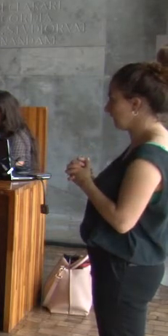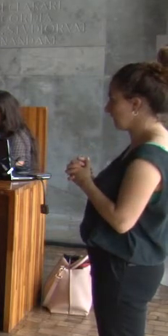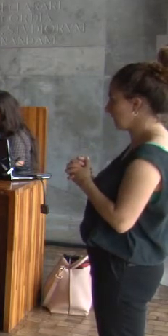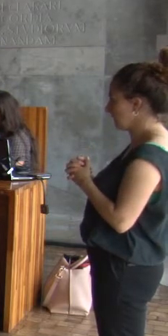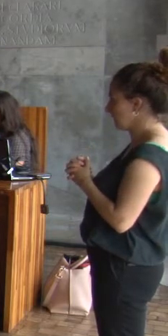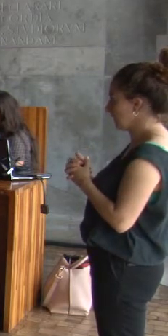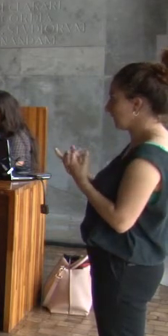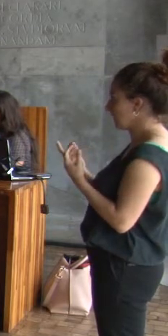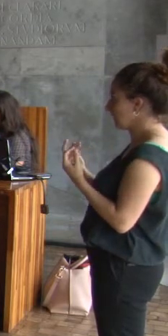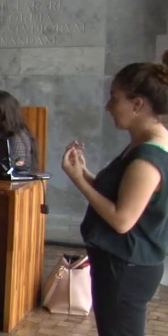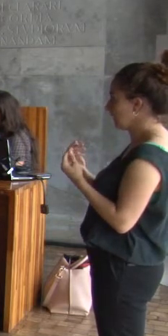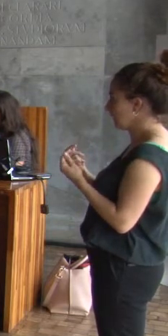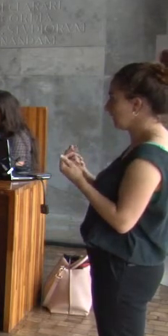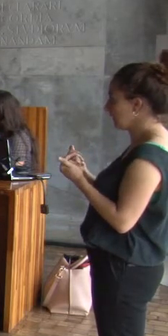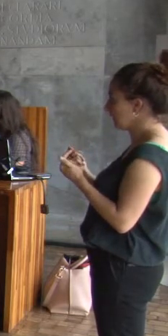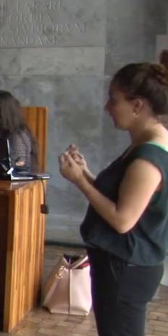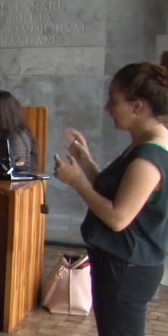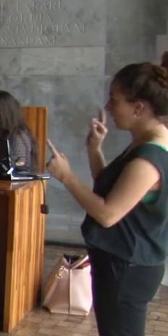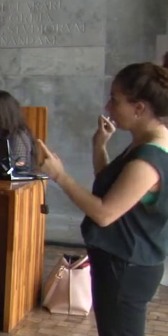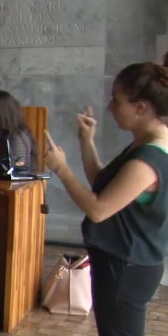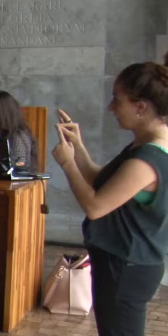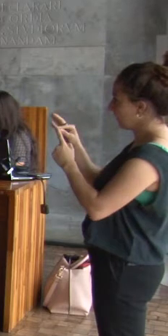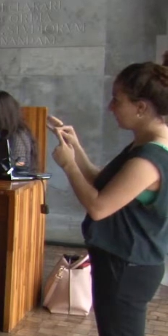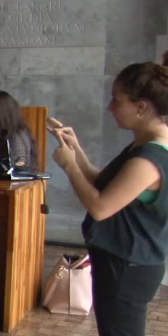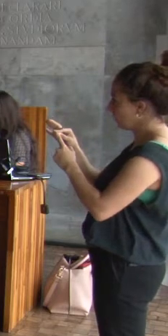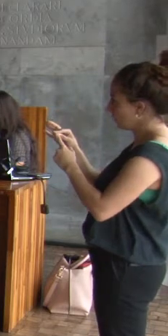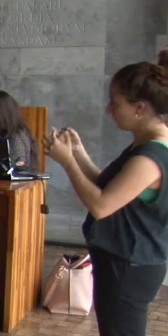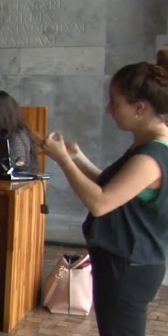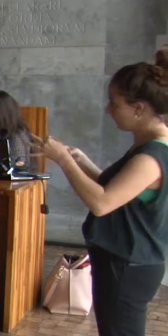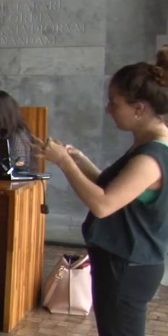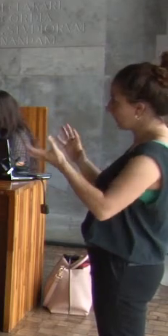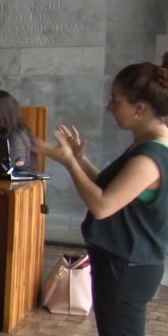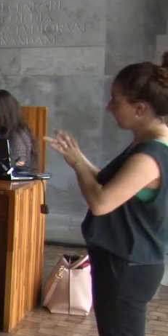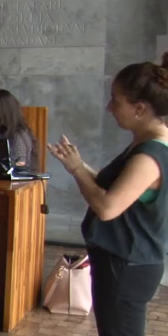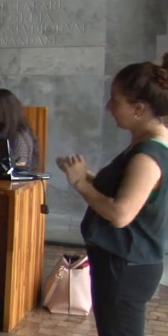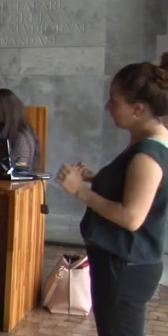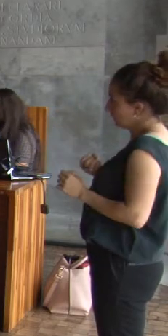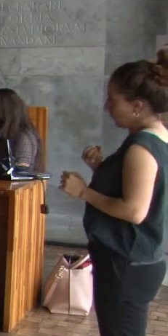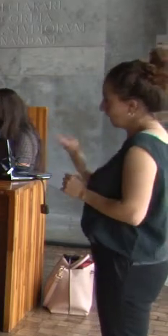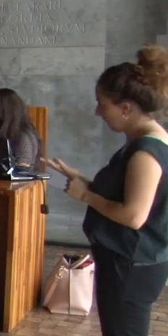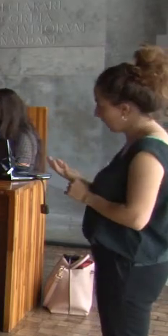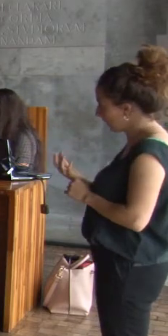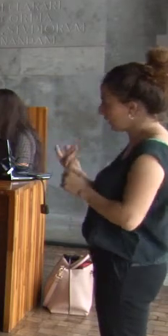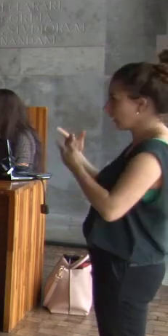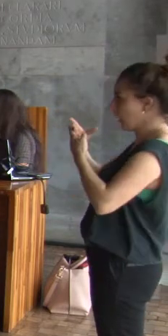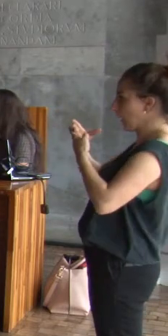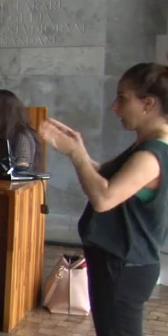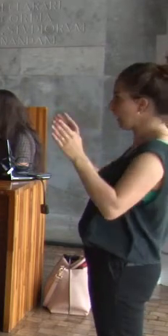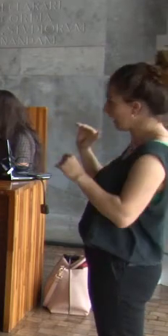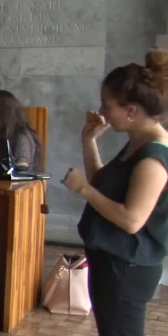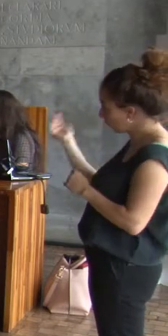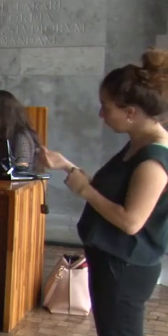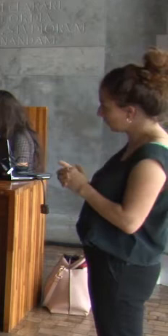appunto lo scopo delle mappature, cioè rendere le cose più spontanee possibili e più aperte possibili a